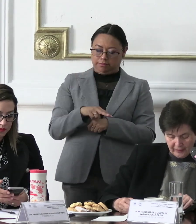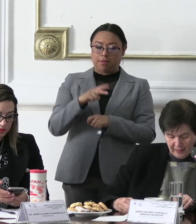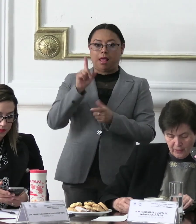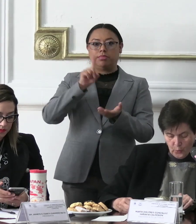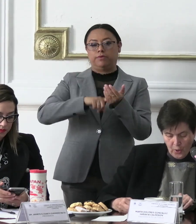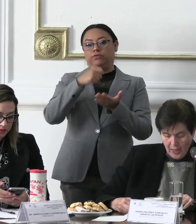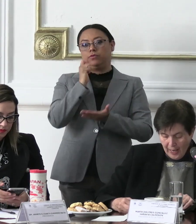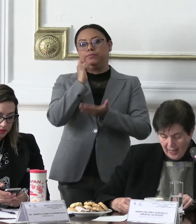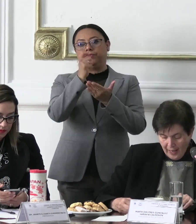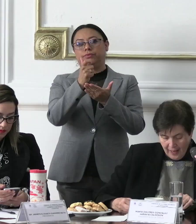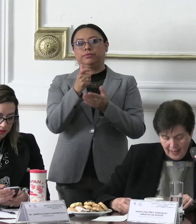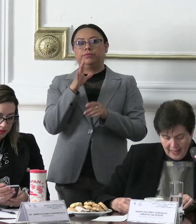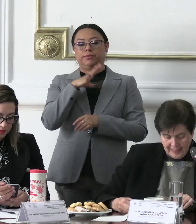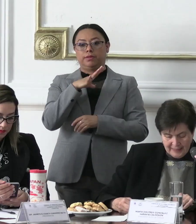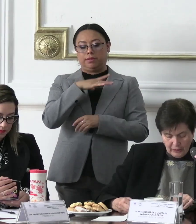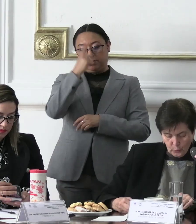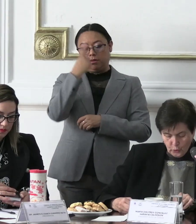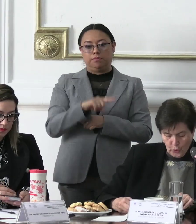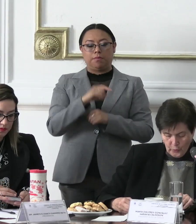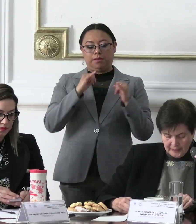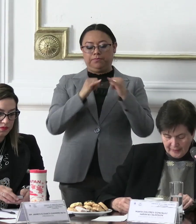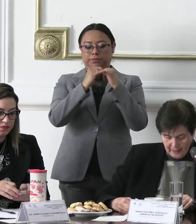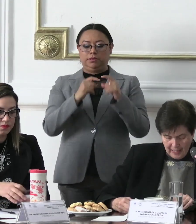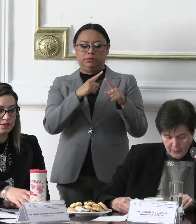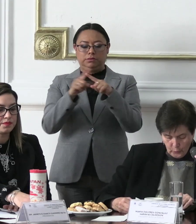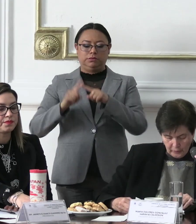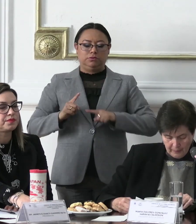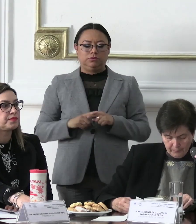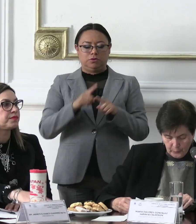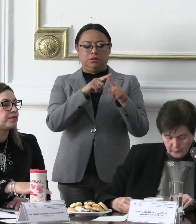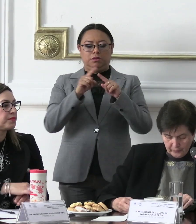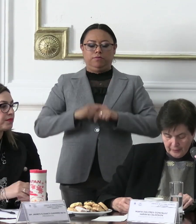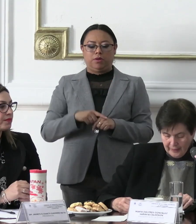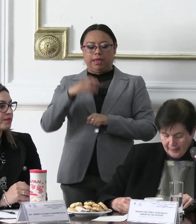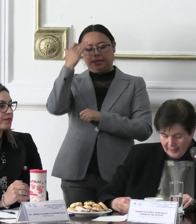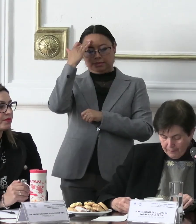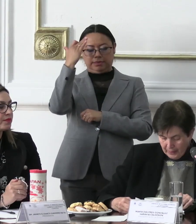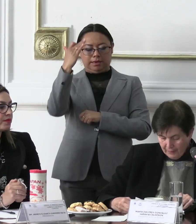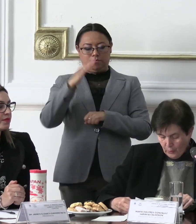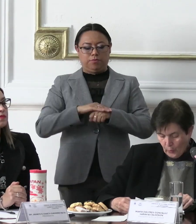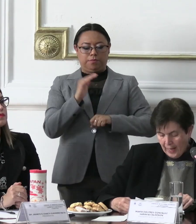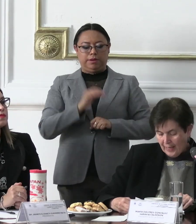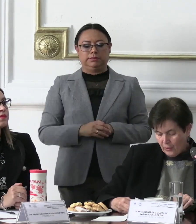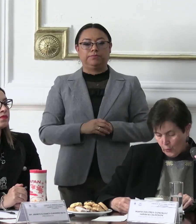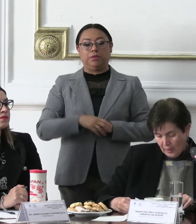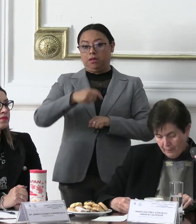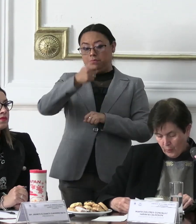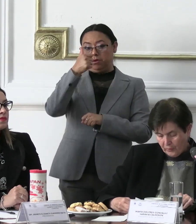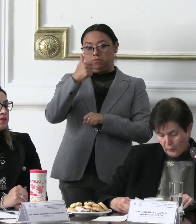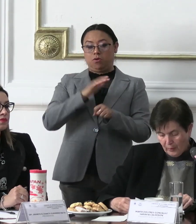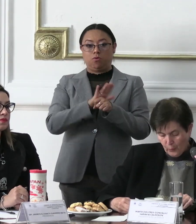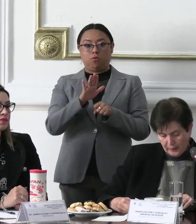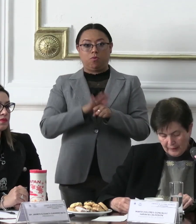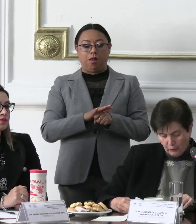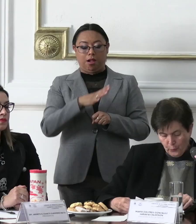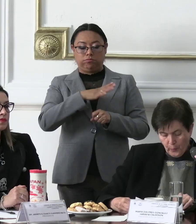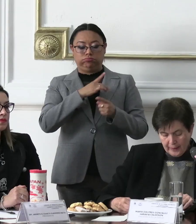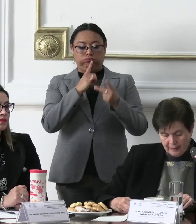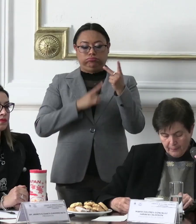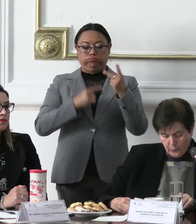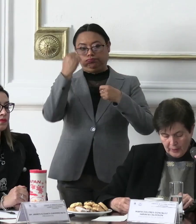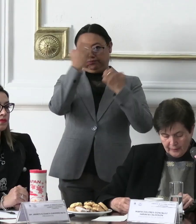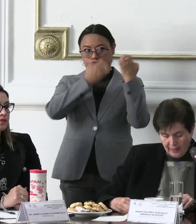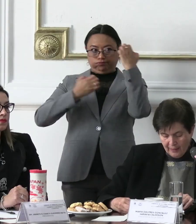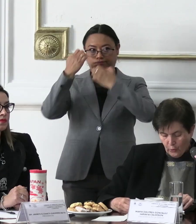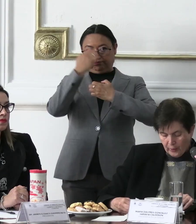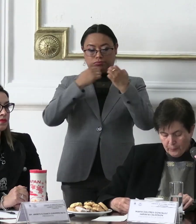presupuesto destinado a instituciones en el largo tiempo. En primer lugar, ayuda a la evaluación de políticas